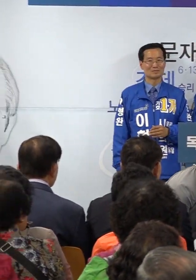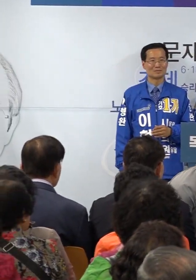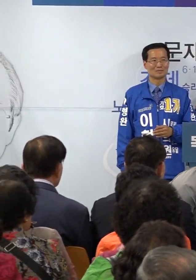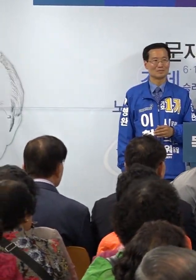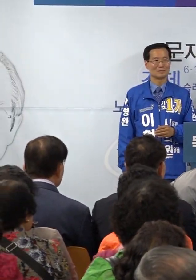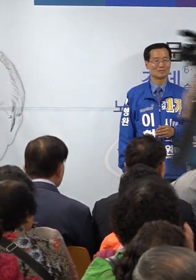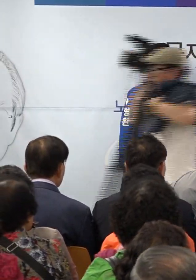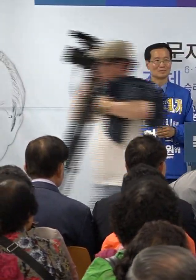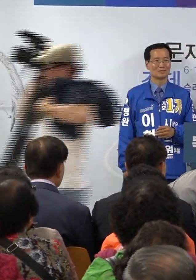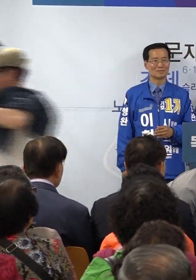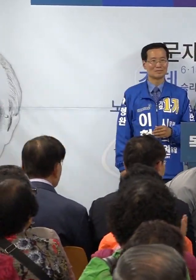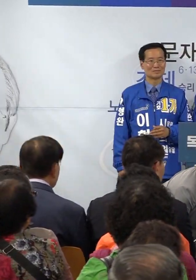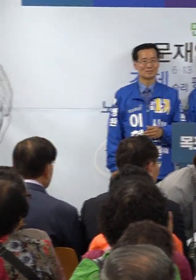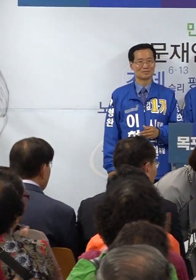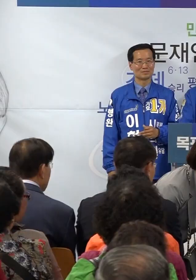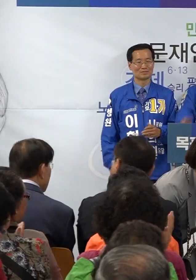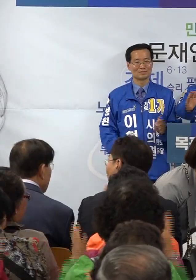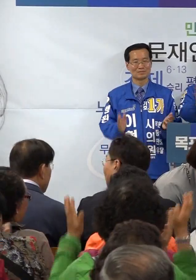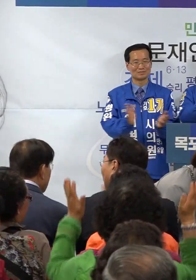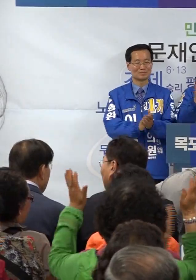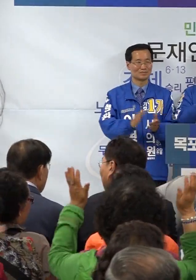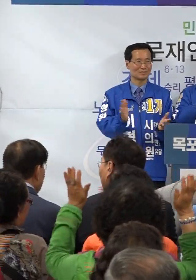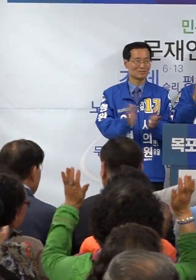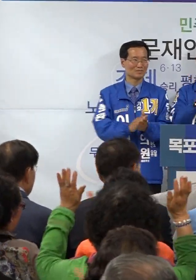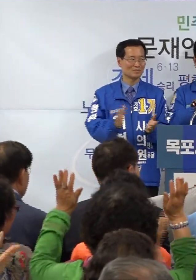힘 송영길 의원입니다.